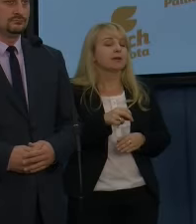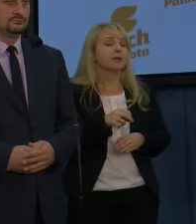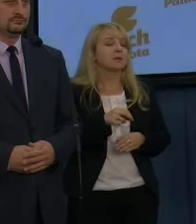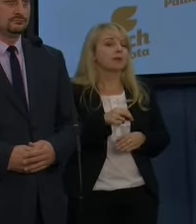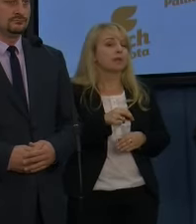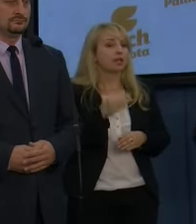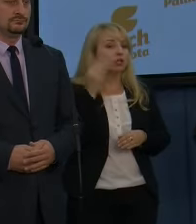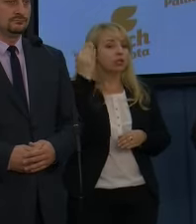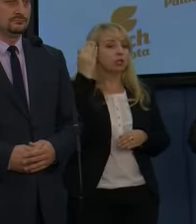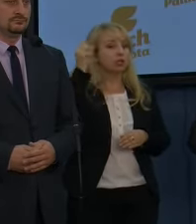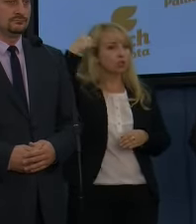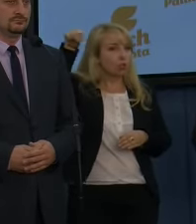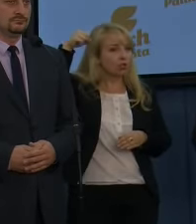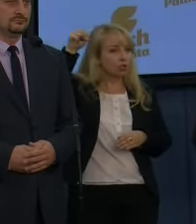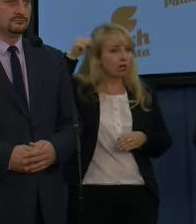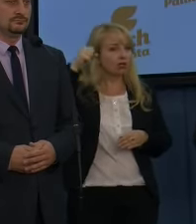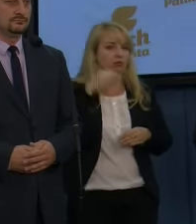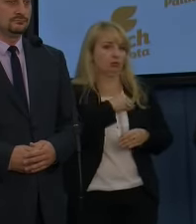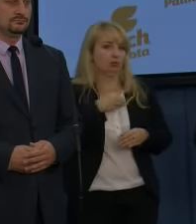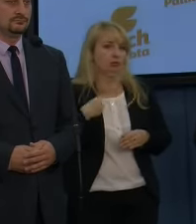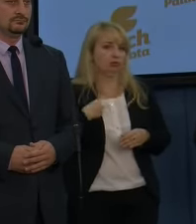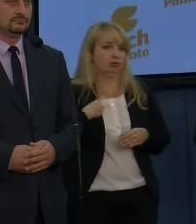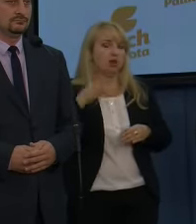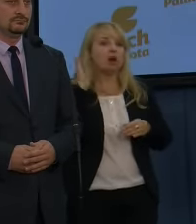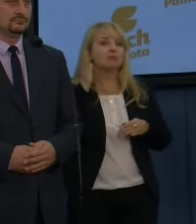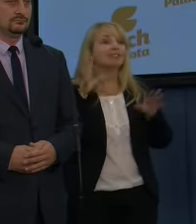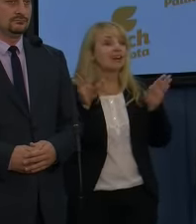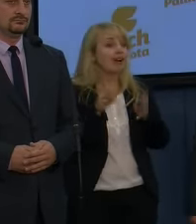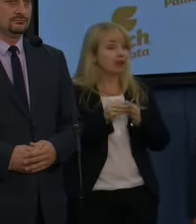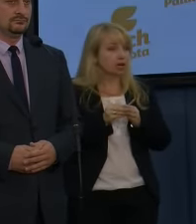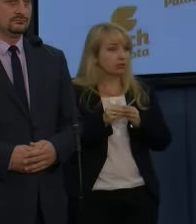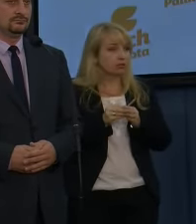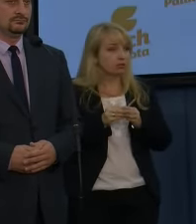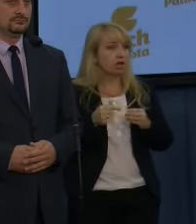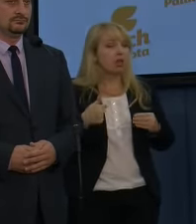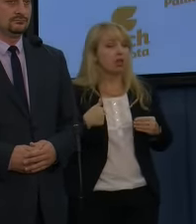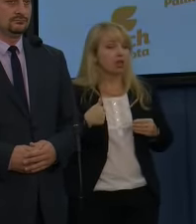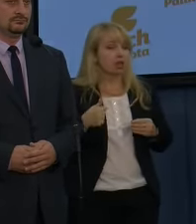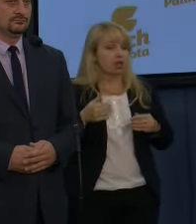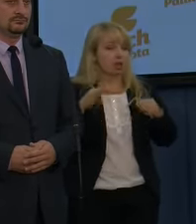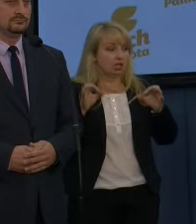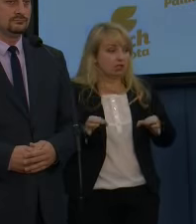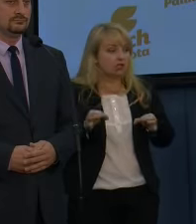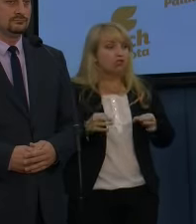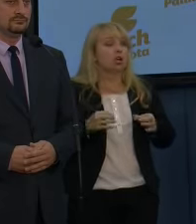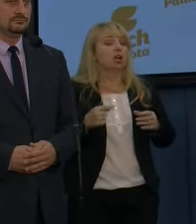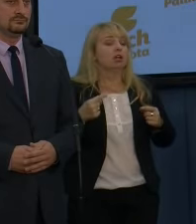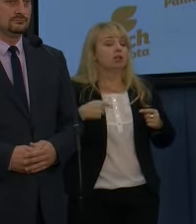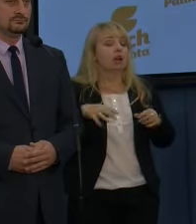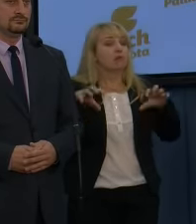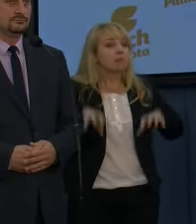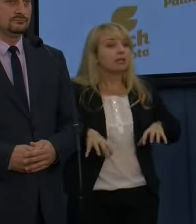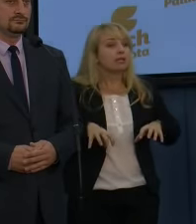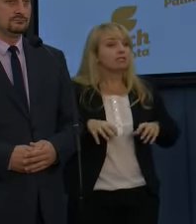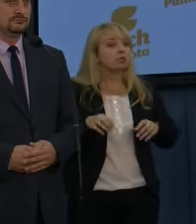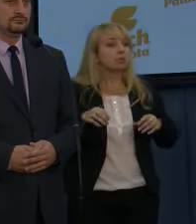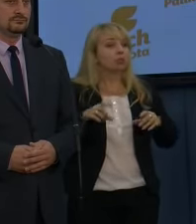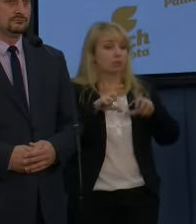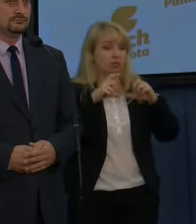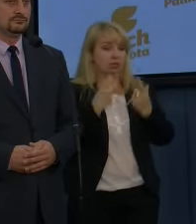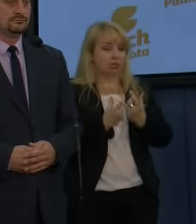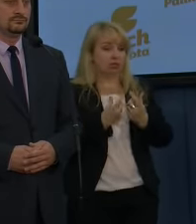po drugim, tylko wręcz ma być to jedna debata. Ja będę dzisiaj na prezydium Sejmu apelowała do pani marszałkini